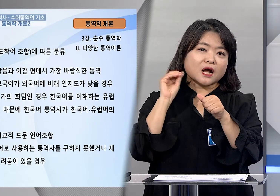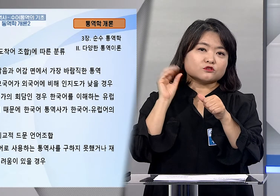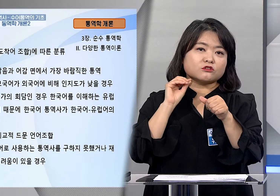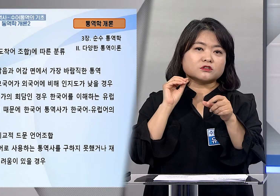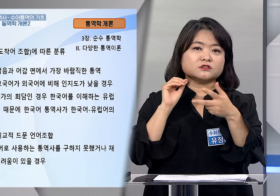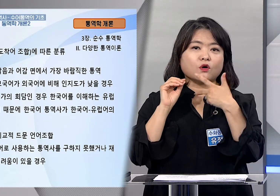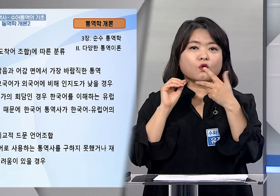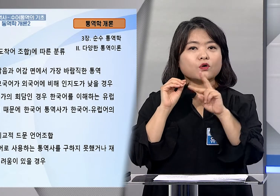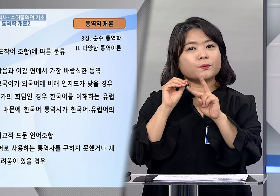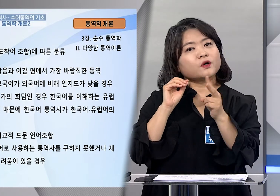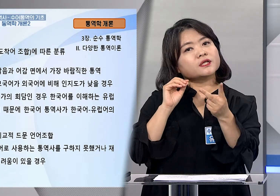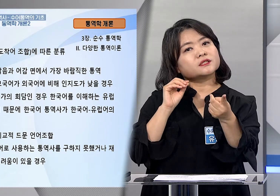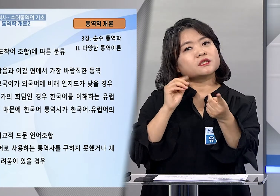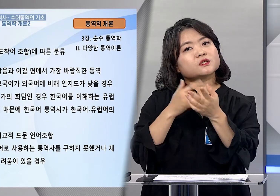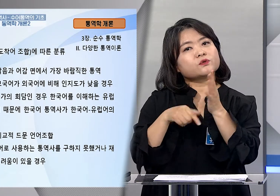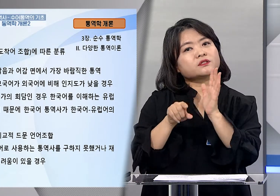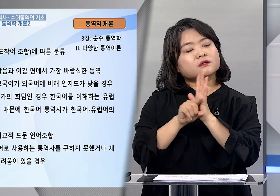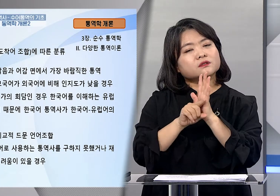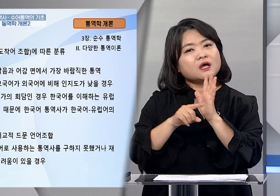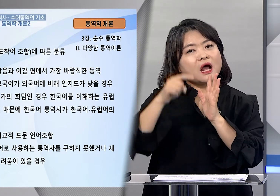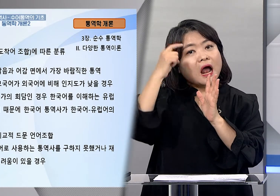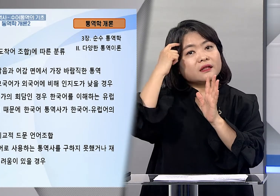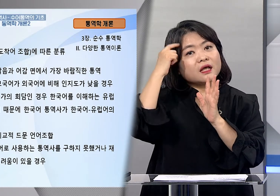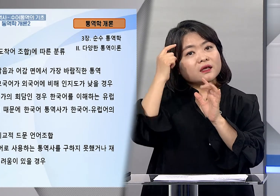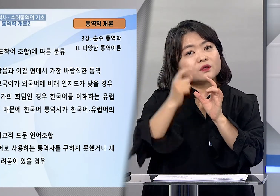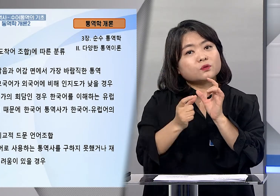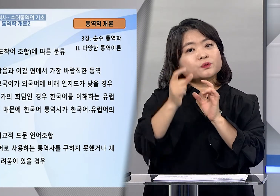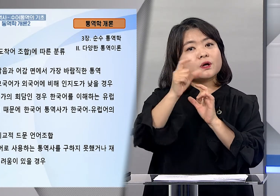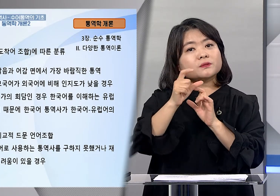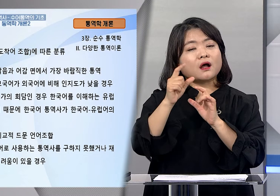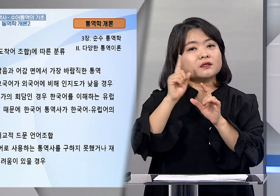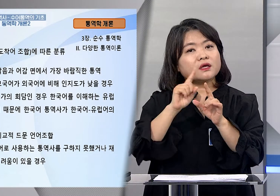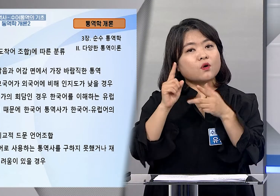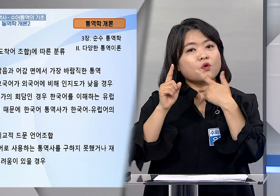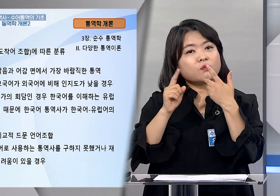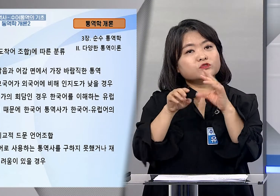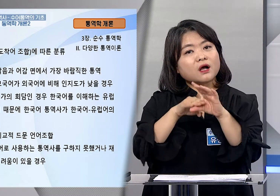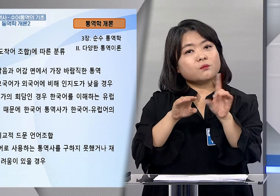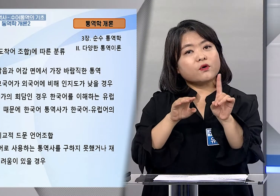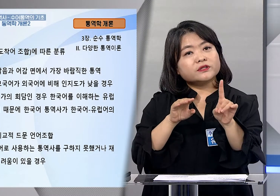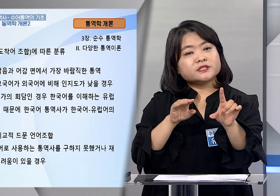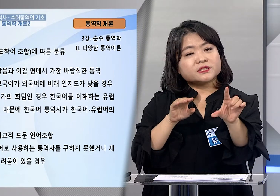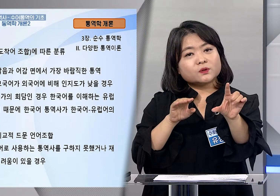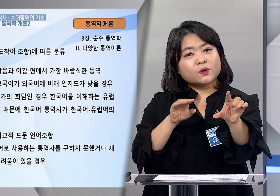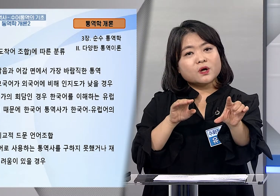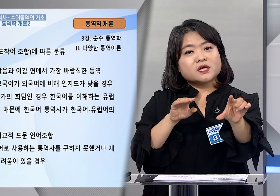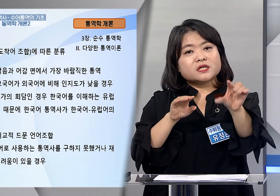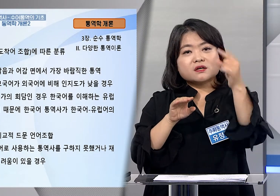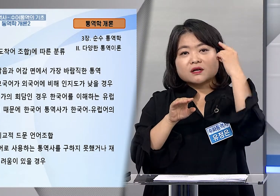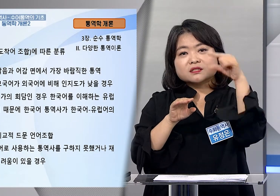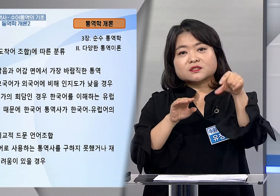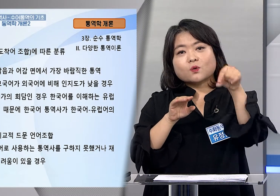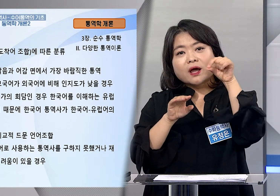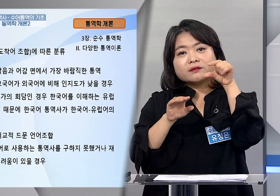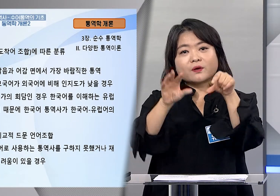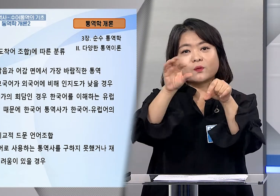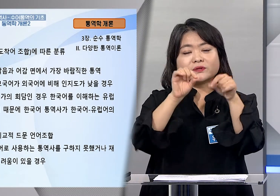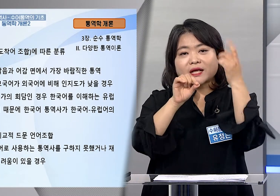한국어를 영어로 변환시키기 위해서는 한 단계가 더 필요합니다. 이게 영어 문화가 뭐였지요? 기억에서 끌어와야 되고 나의